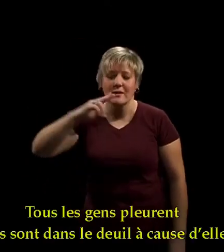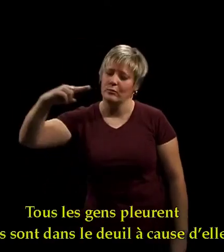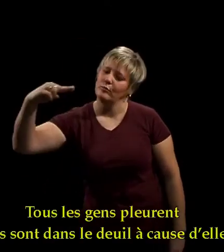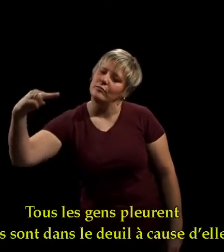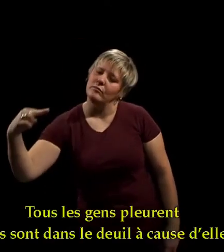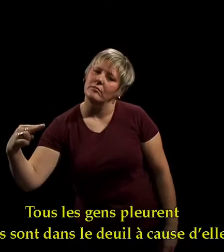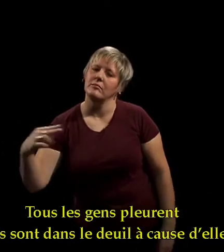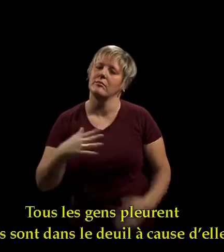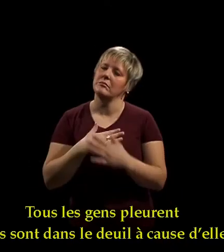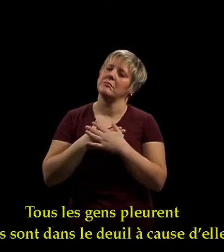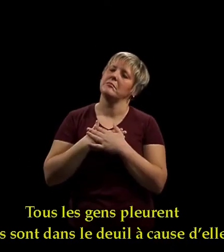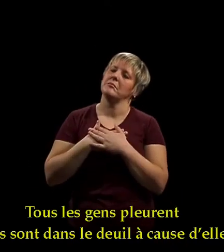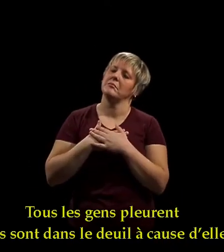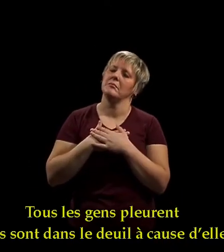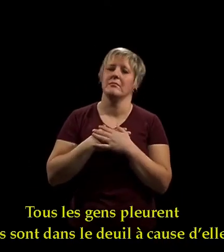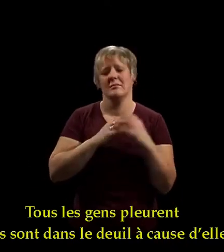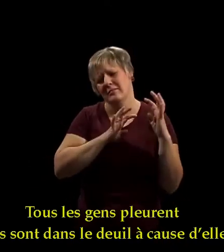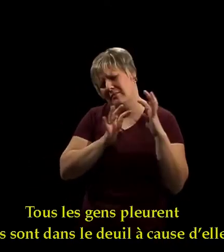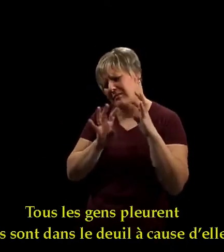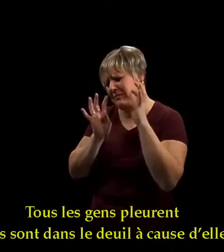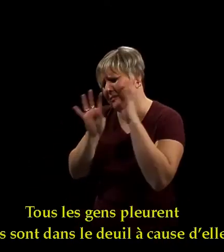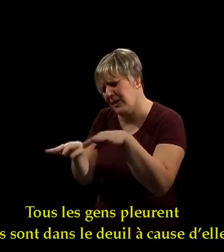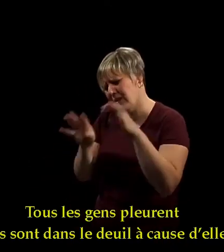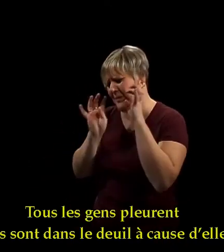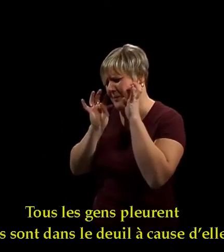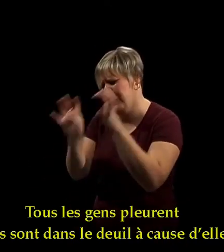Tous les gens pleurent, et ils sont dans le deuil à cause d'elle.